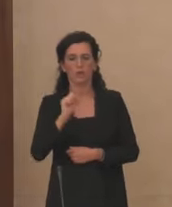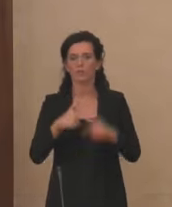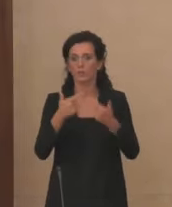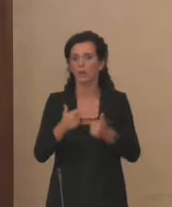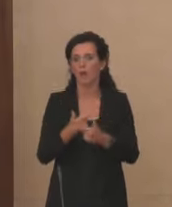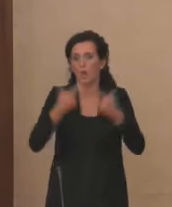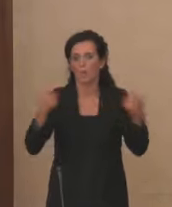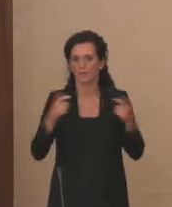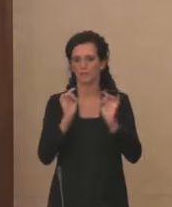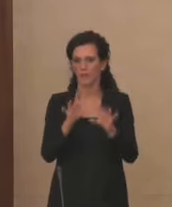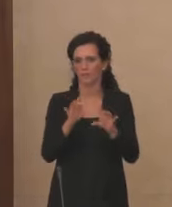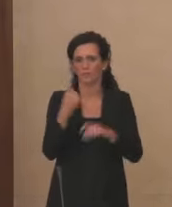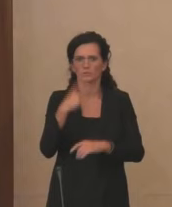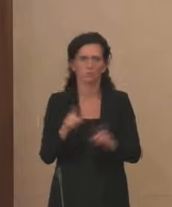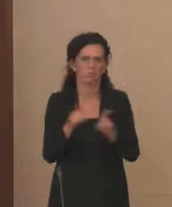suggerirla.